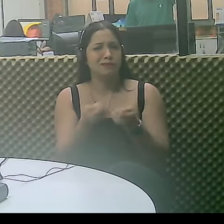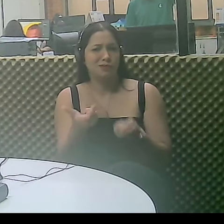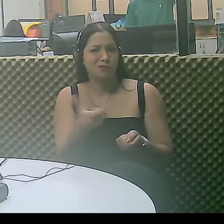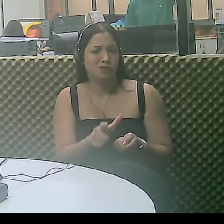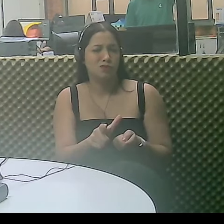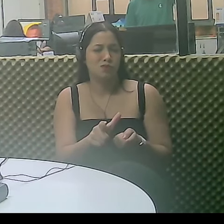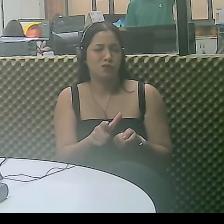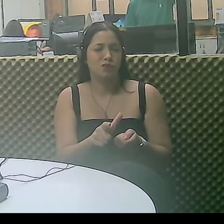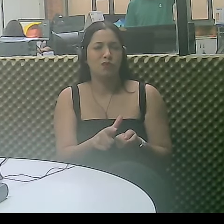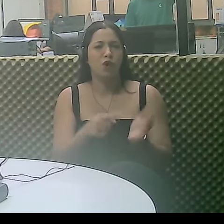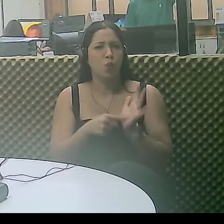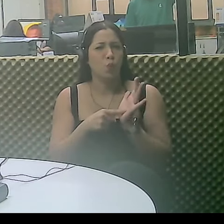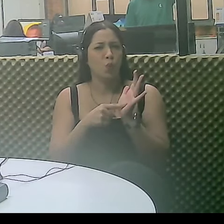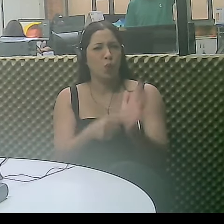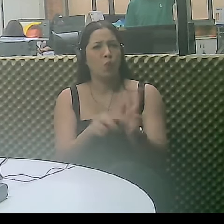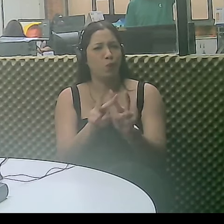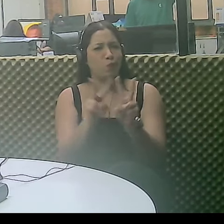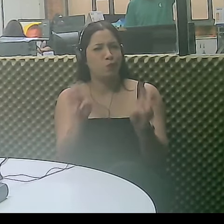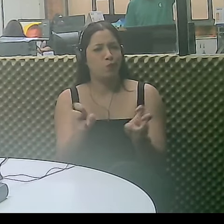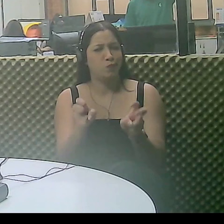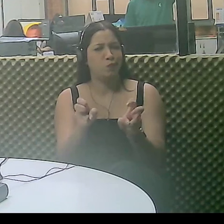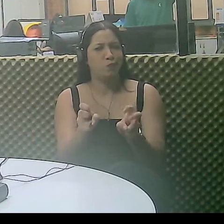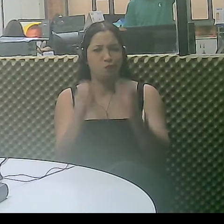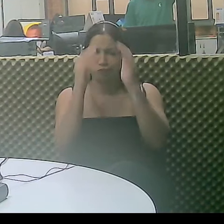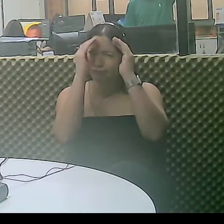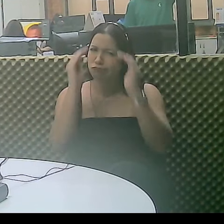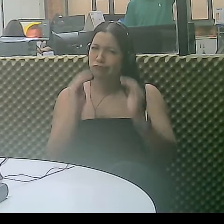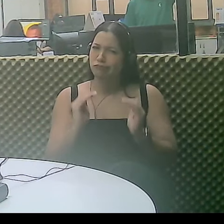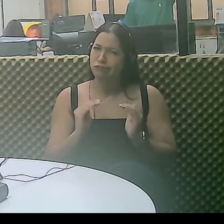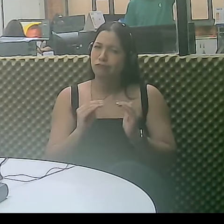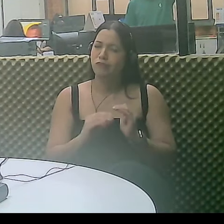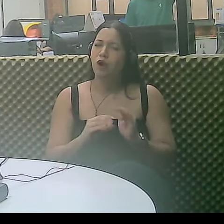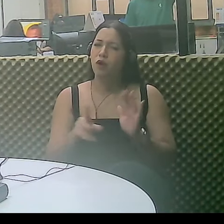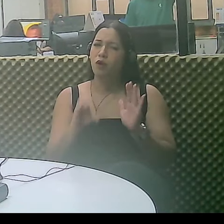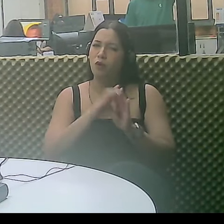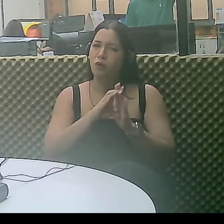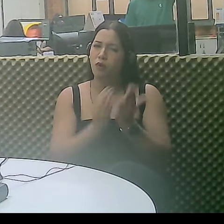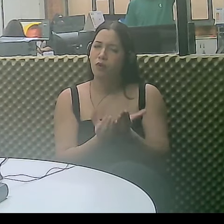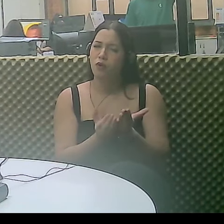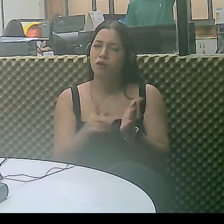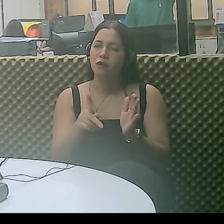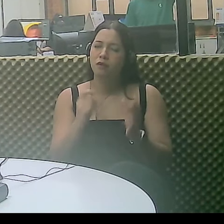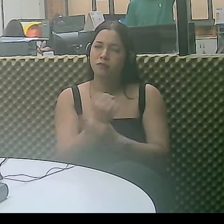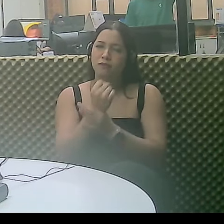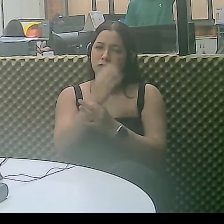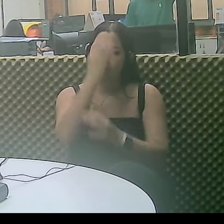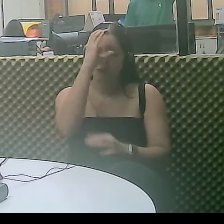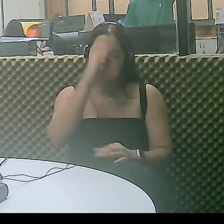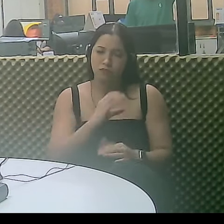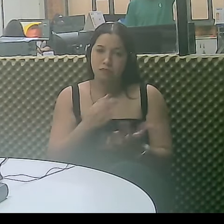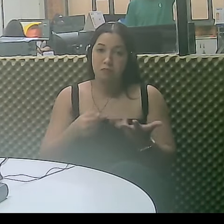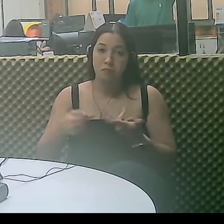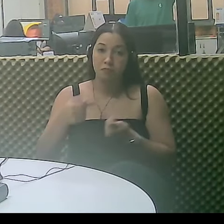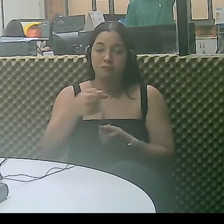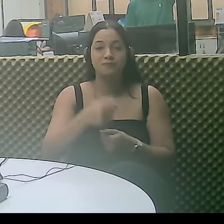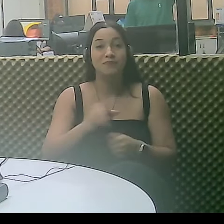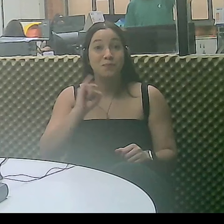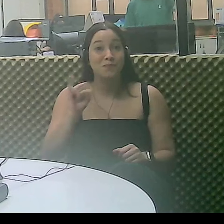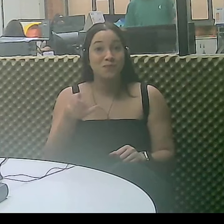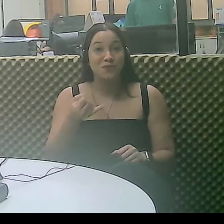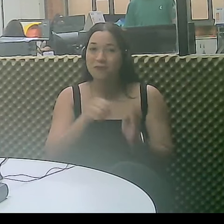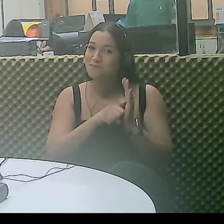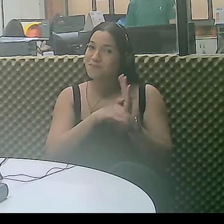de dívidas, denúncias referentes ao desrespeito ao que rege o Código de Defesa do Consumidor, entre outros. Aproveite